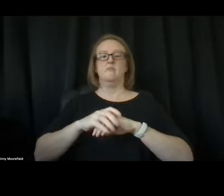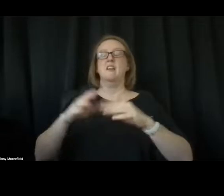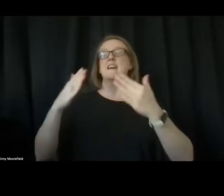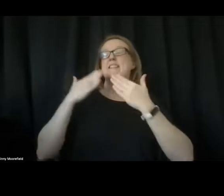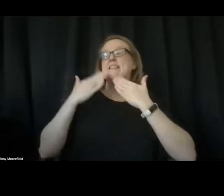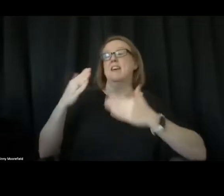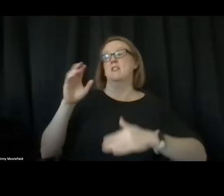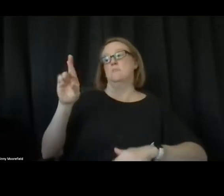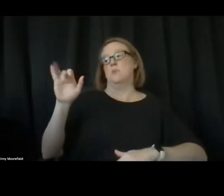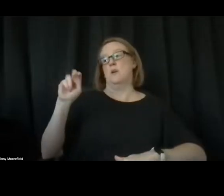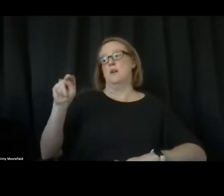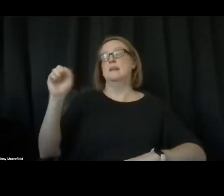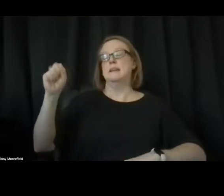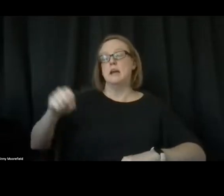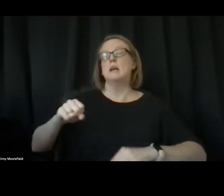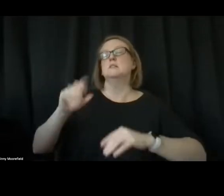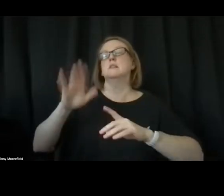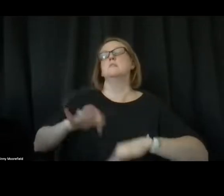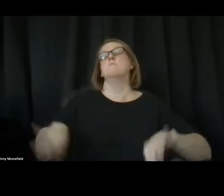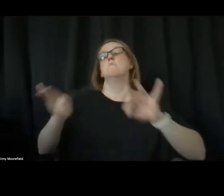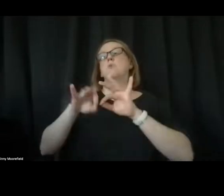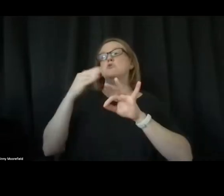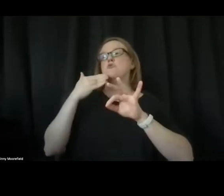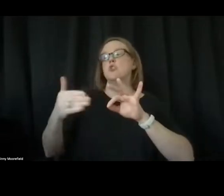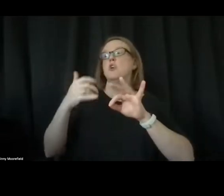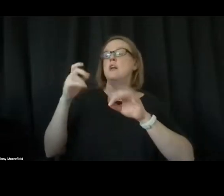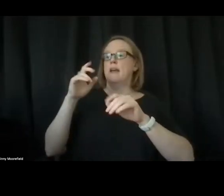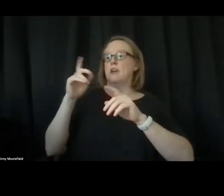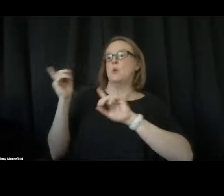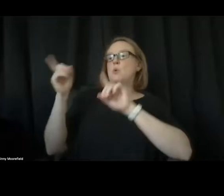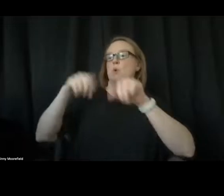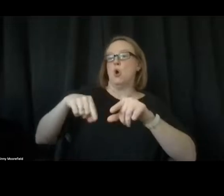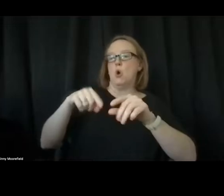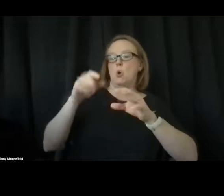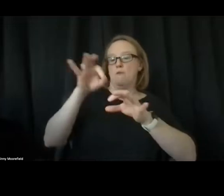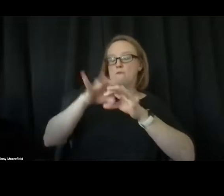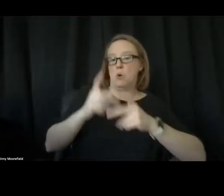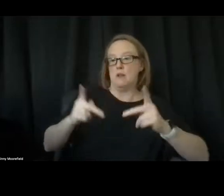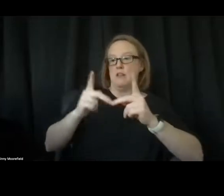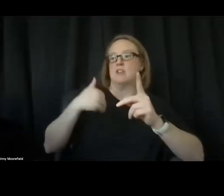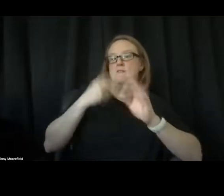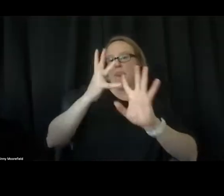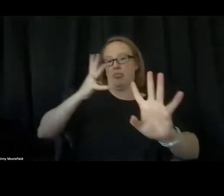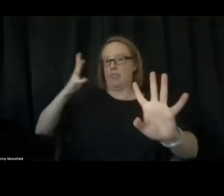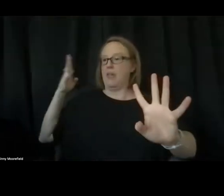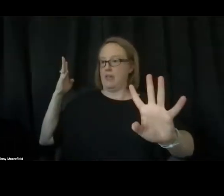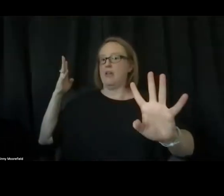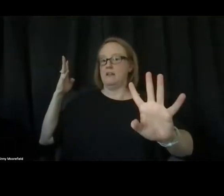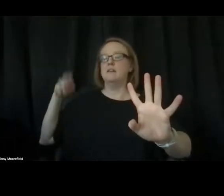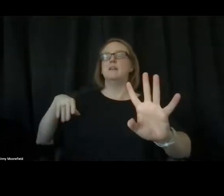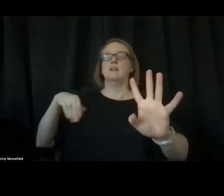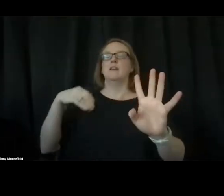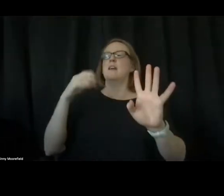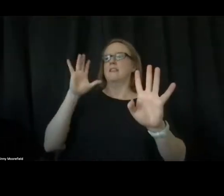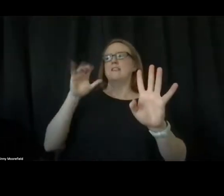Gracias Brian es bueno hablar con personas cuando uno está en periodo